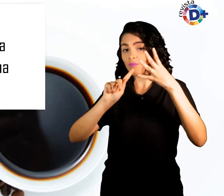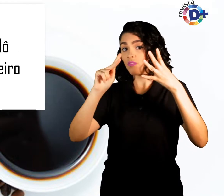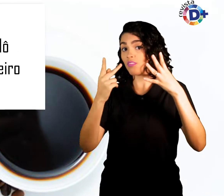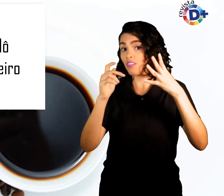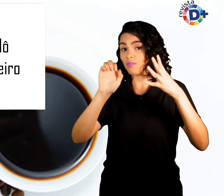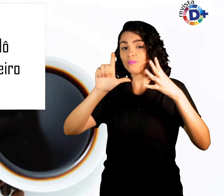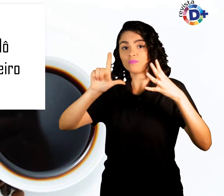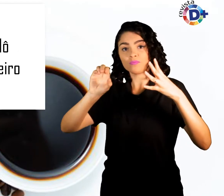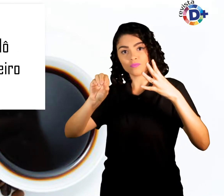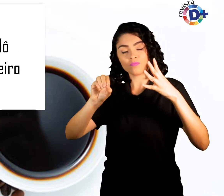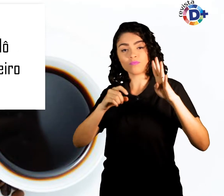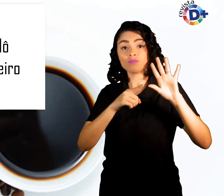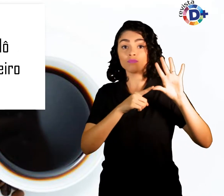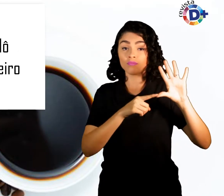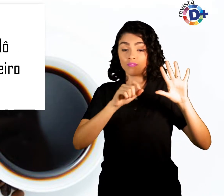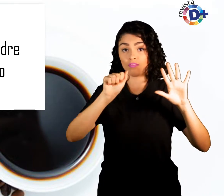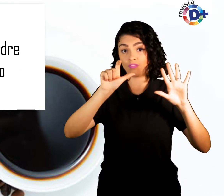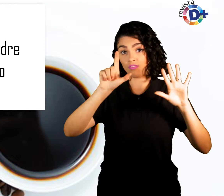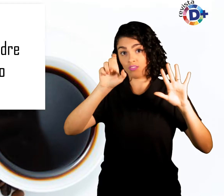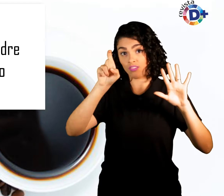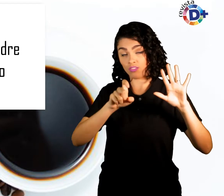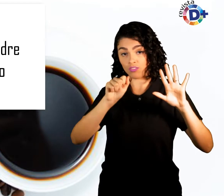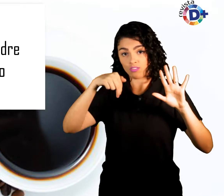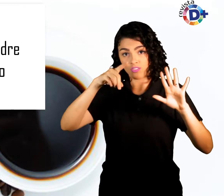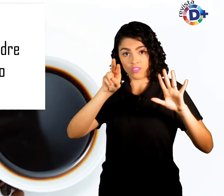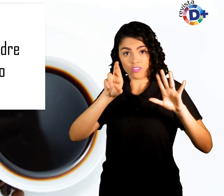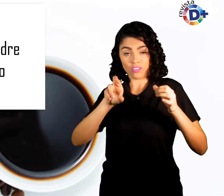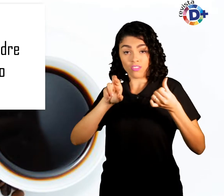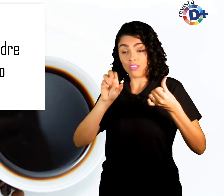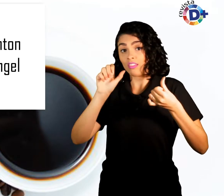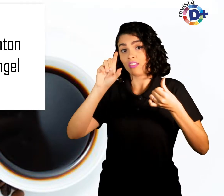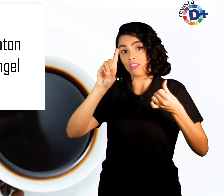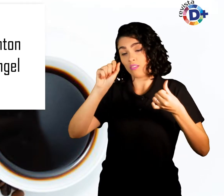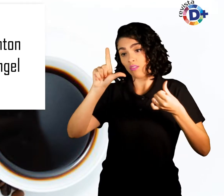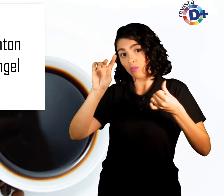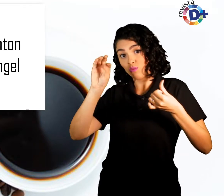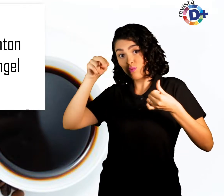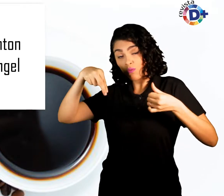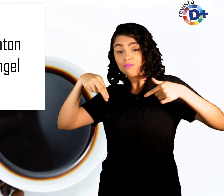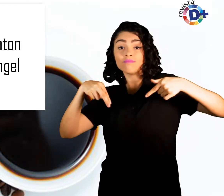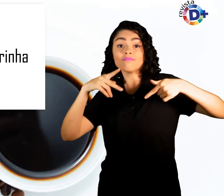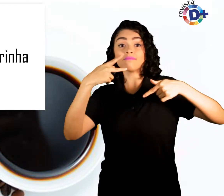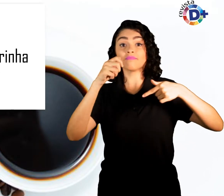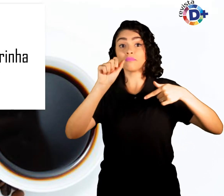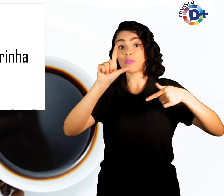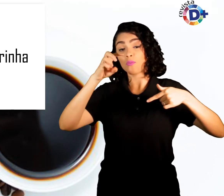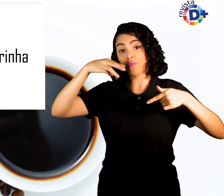alexandre nero dalton rangel e palmeirinha apesar